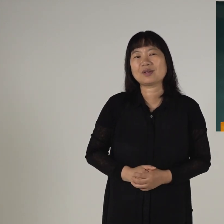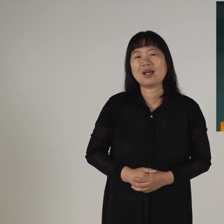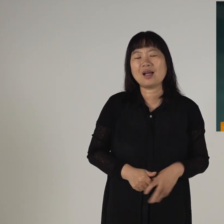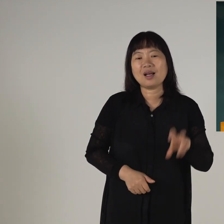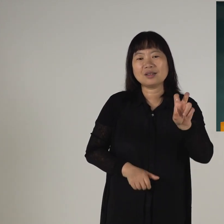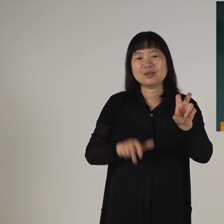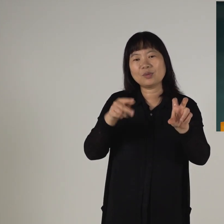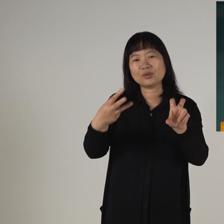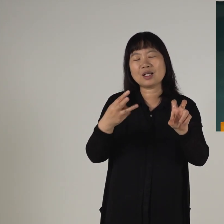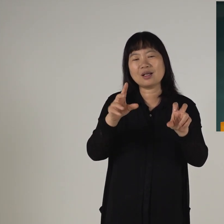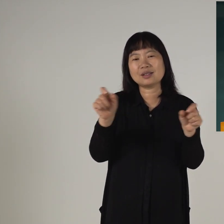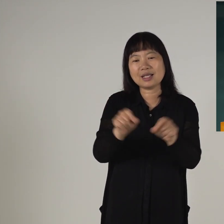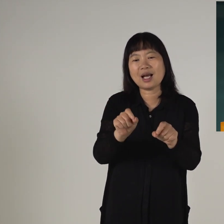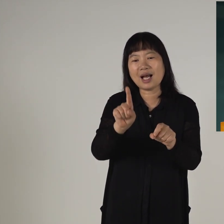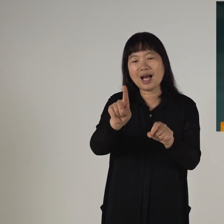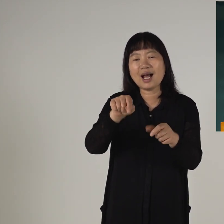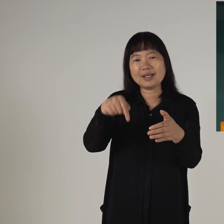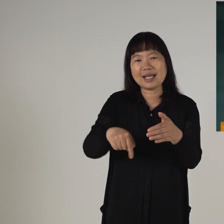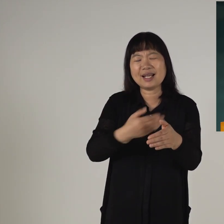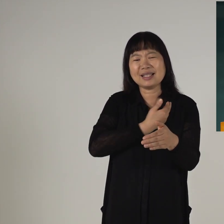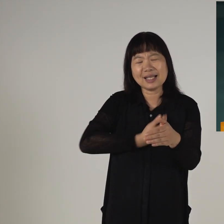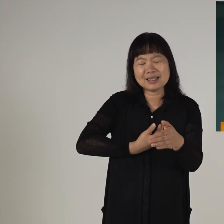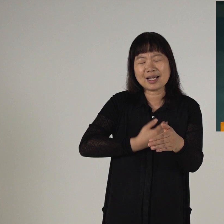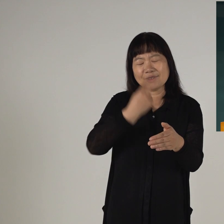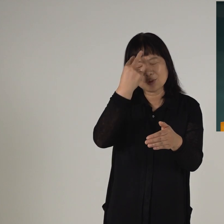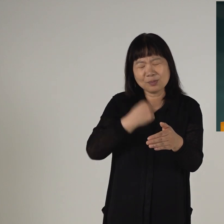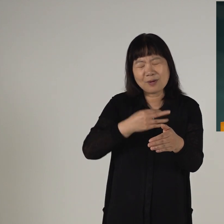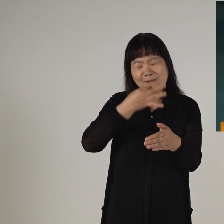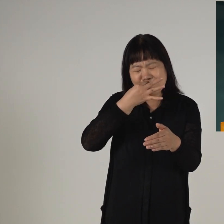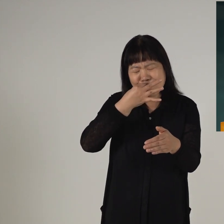25절 이 짧은 한 구절 속에 그것이 다 녹아져 있어요.